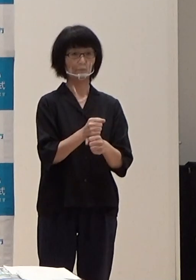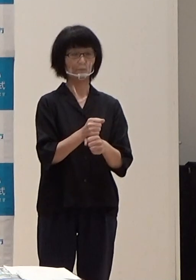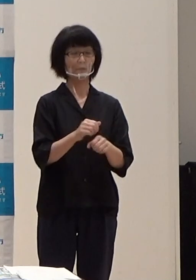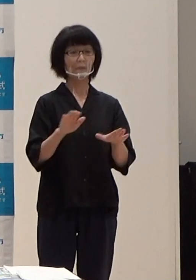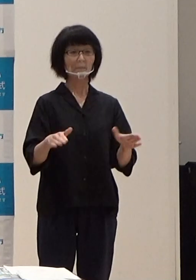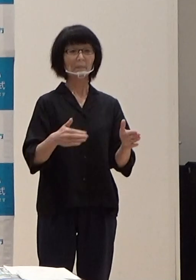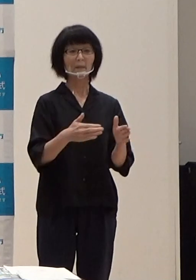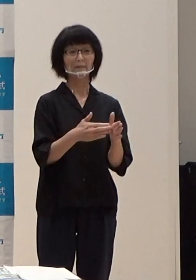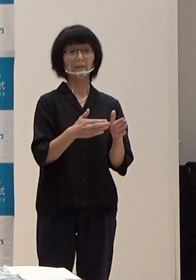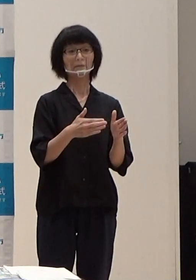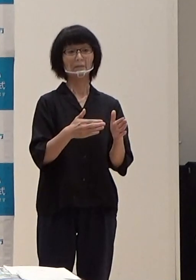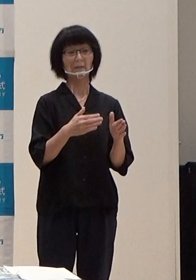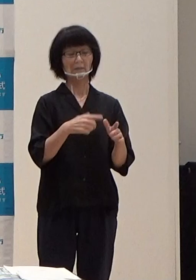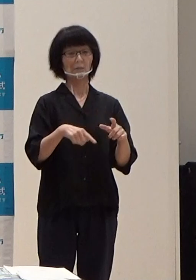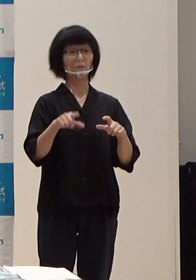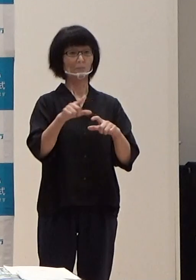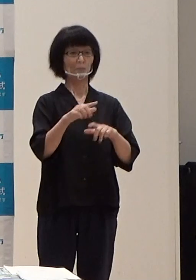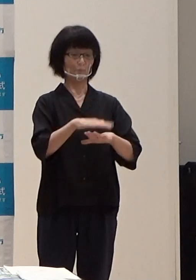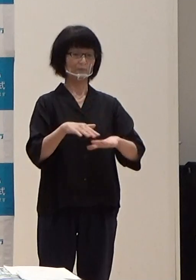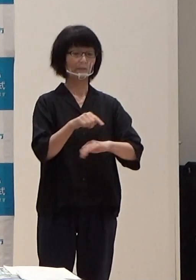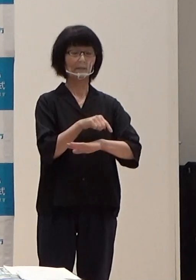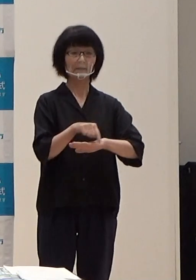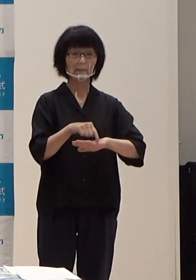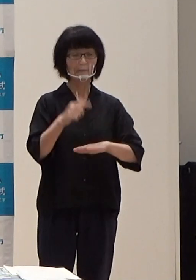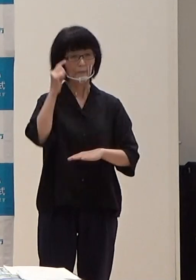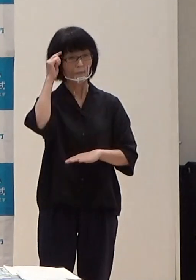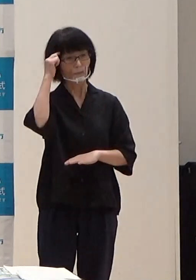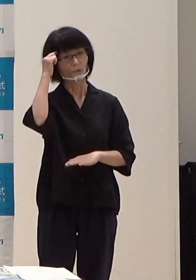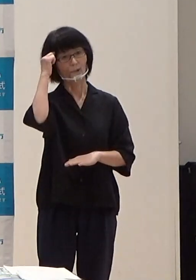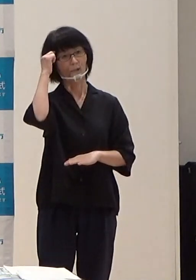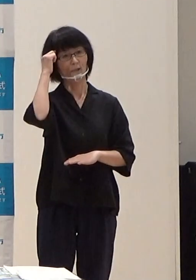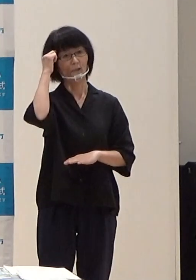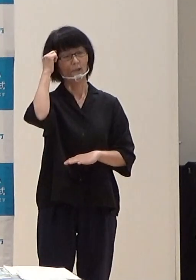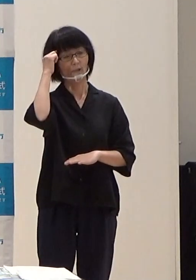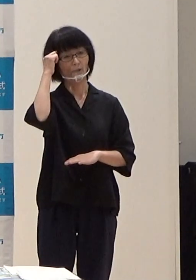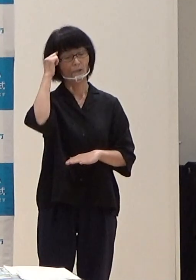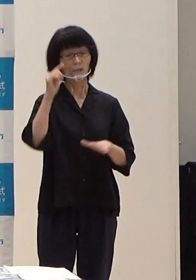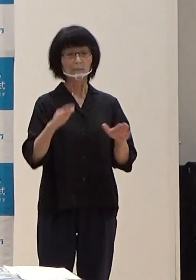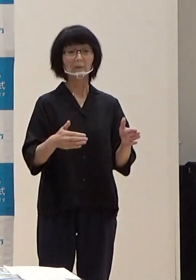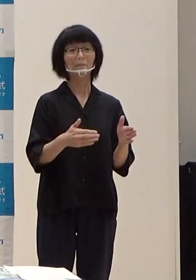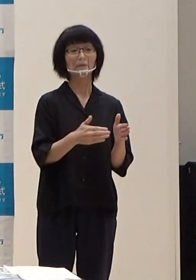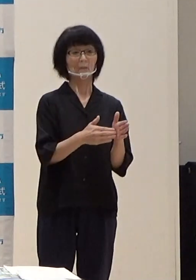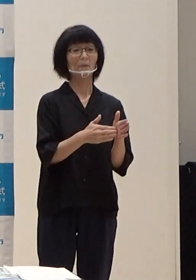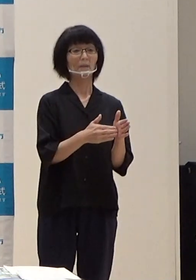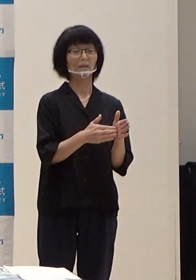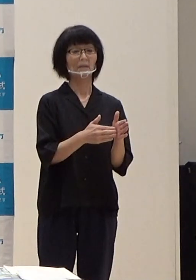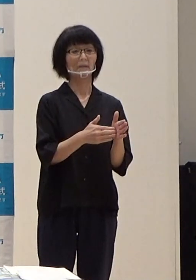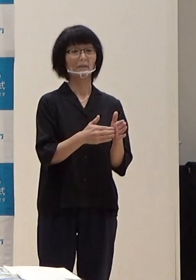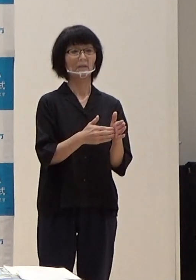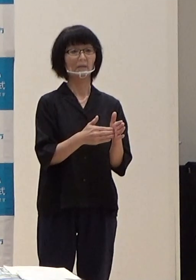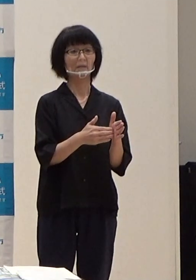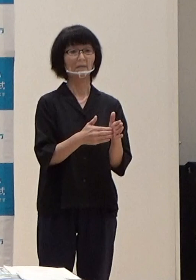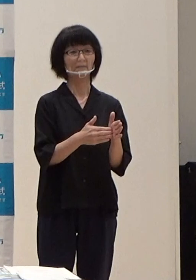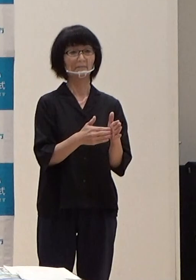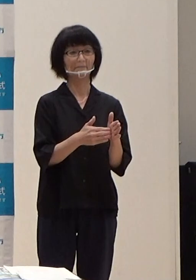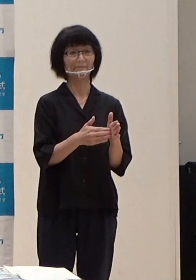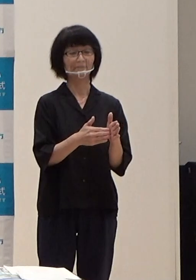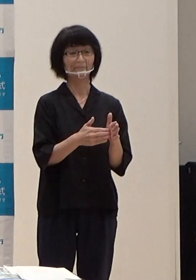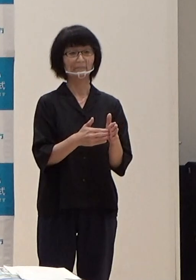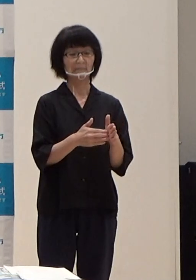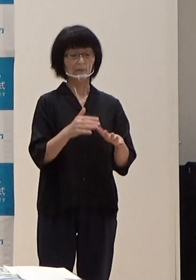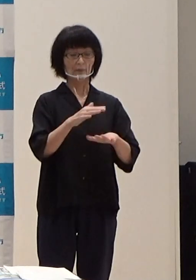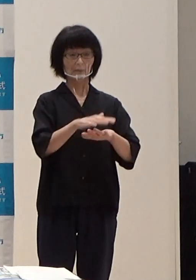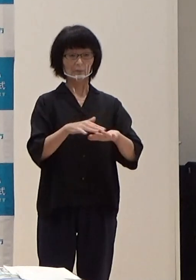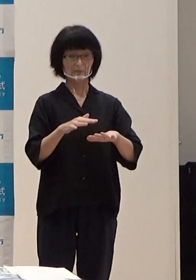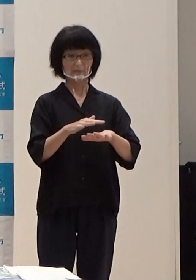りもですね、都市計画を作る観点ですね、今までは中心市街地